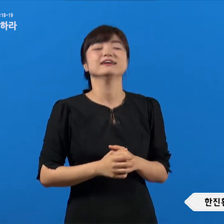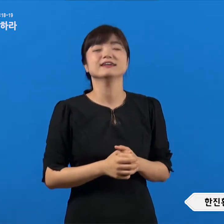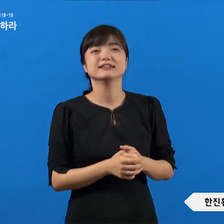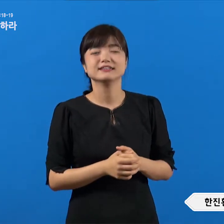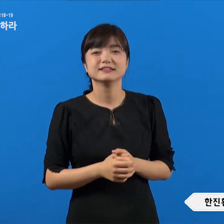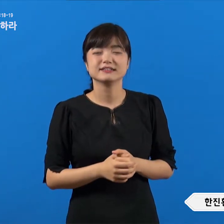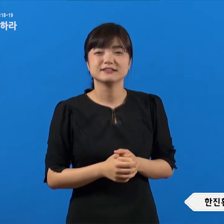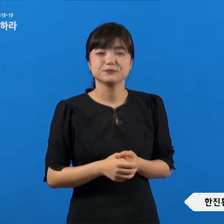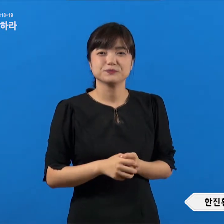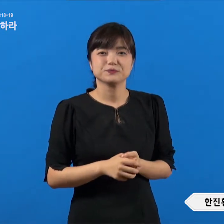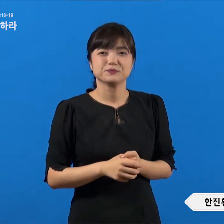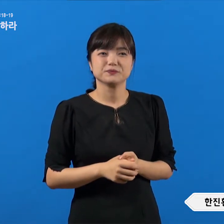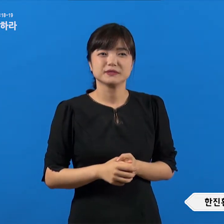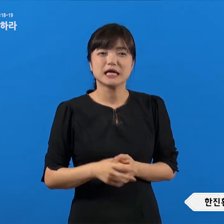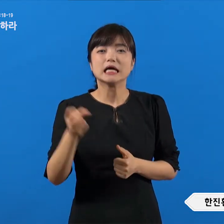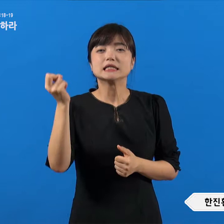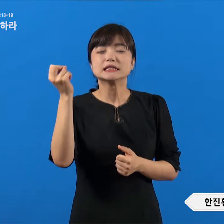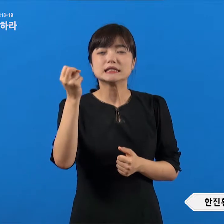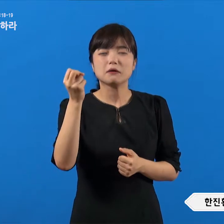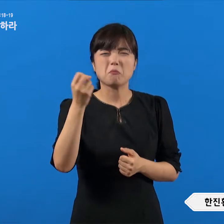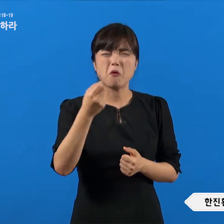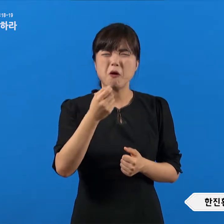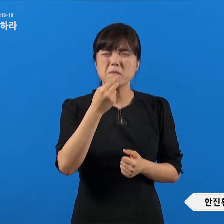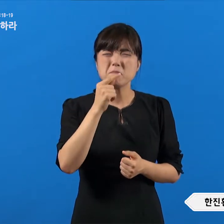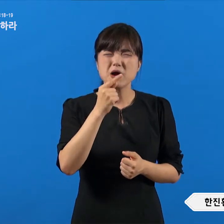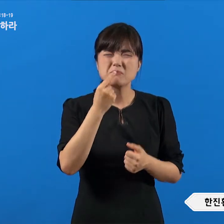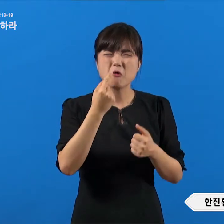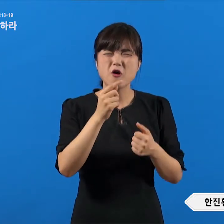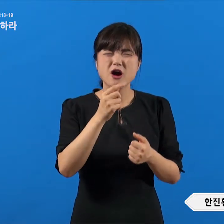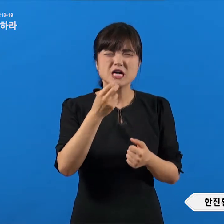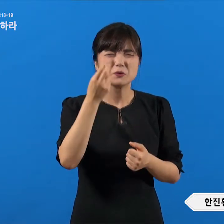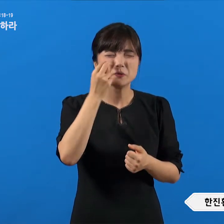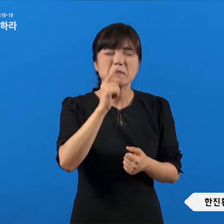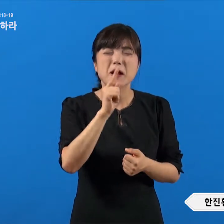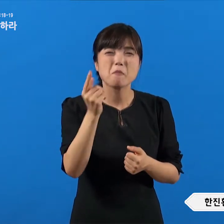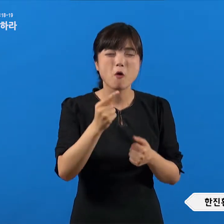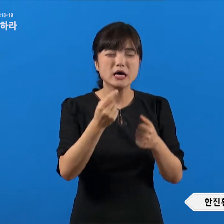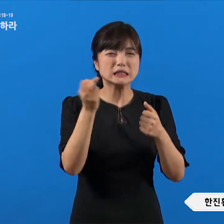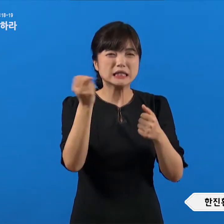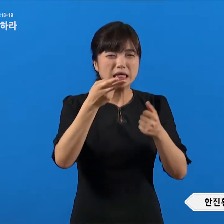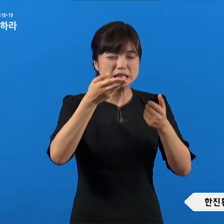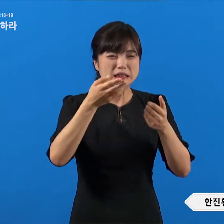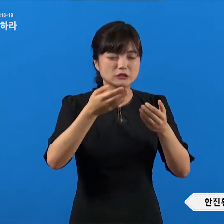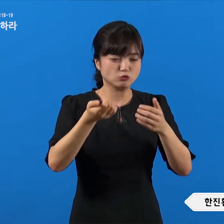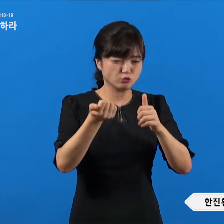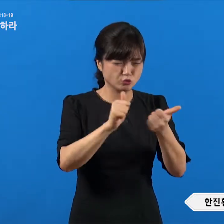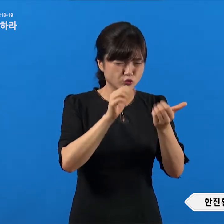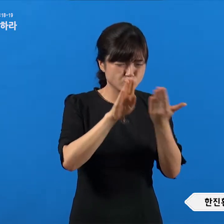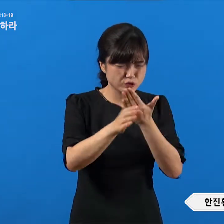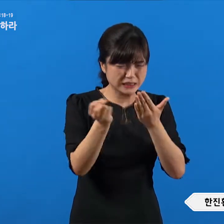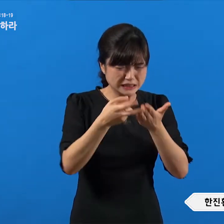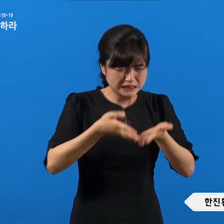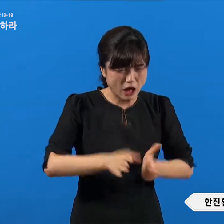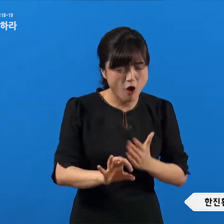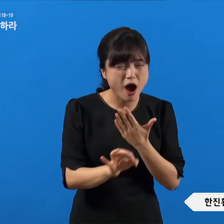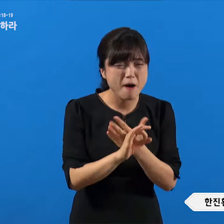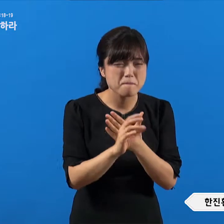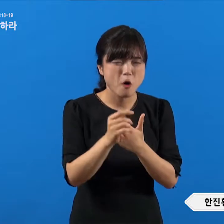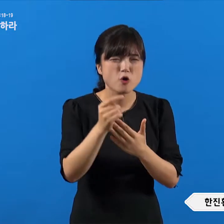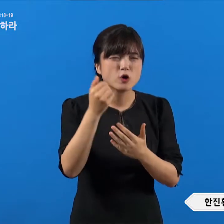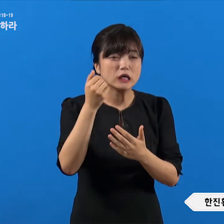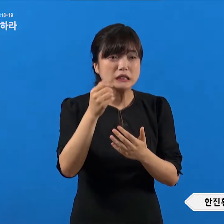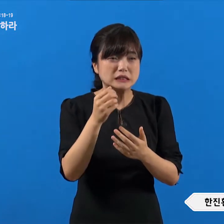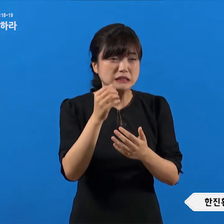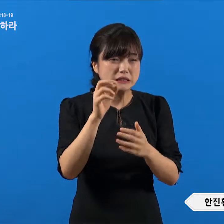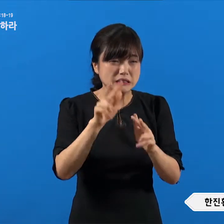흔히 보면 다시 태어나도 지금의 배우자와 결혼하시겠습니까? 그런 말 하는데 우리 천국 백성들은